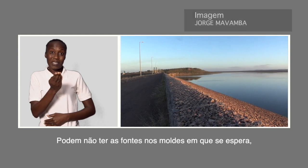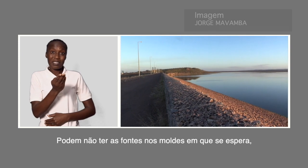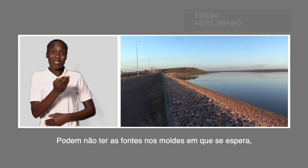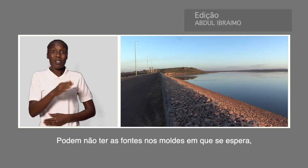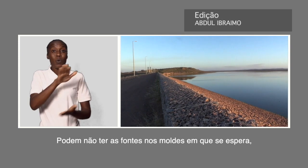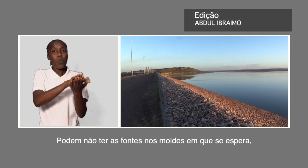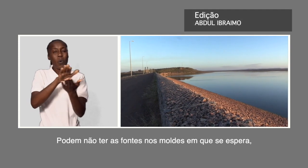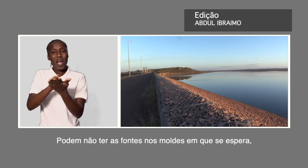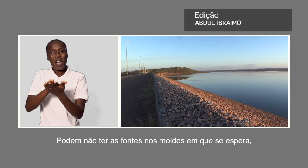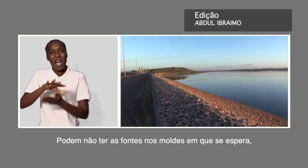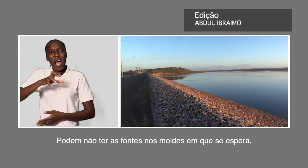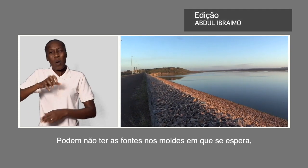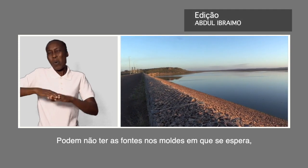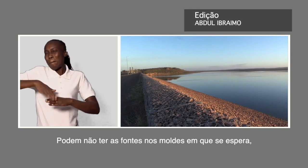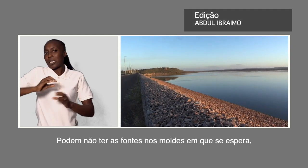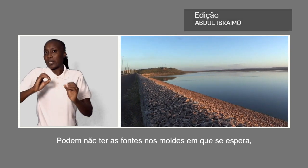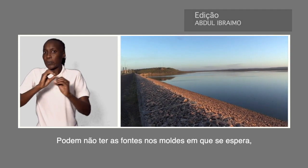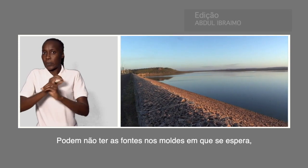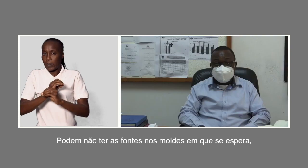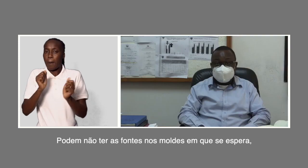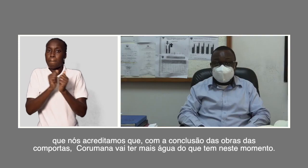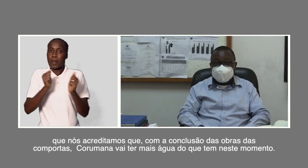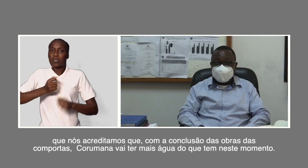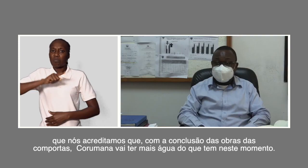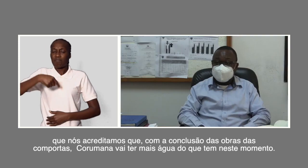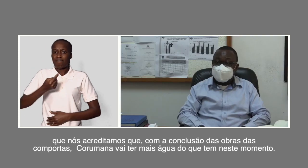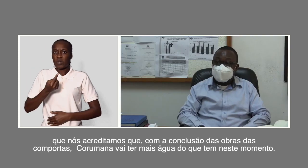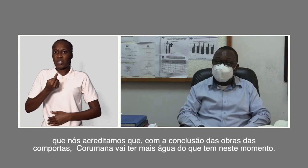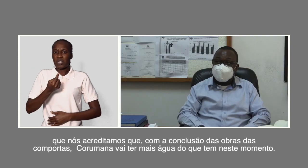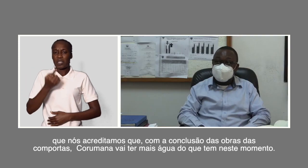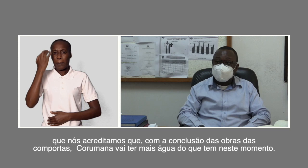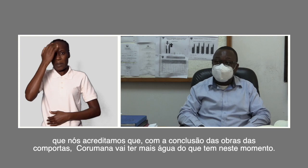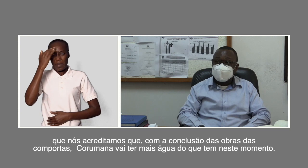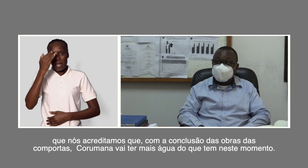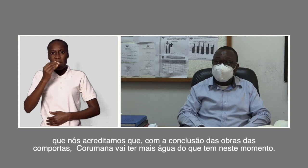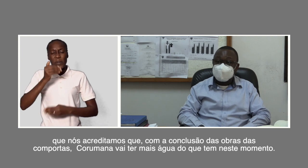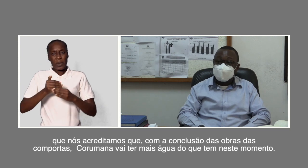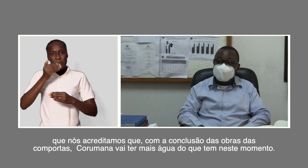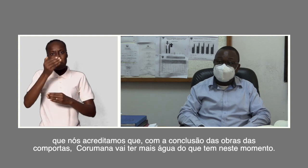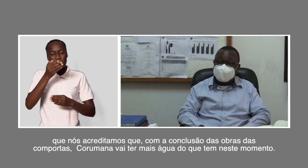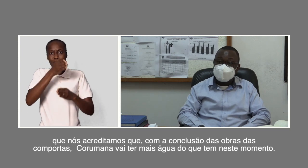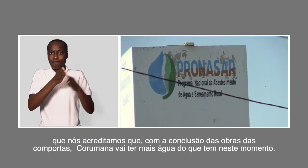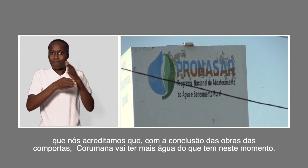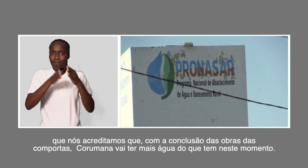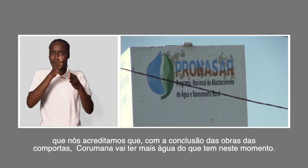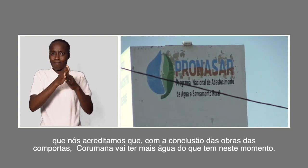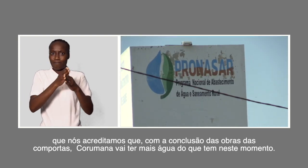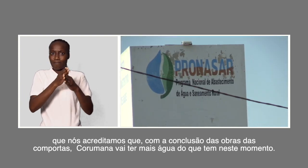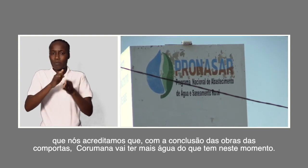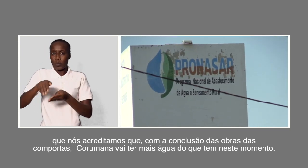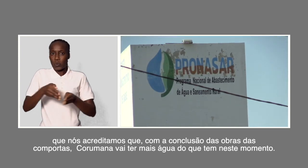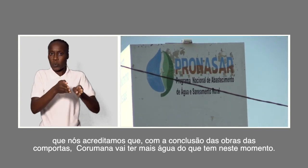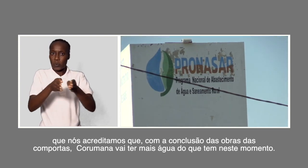na, nos moldes em que se espera. Que nós acreditamos que com a conclusão das obras lá